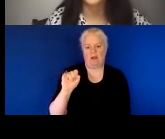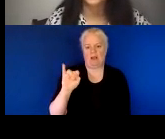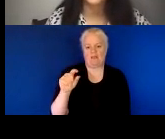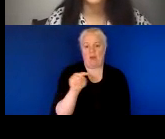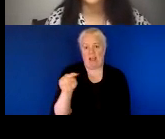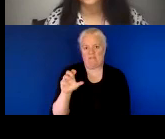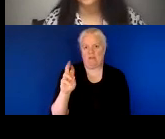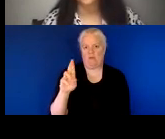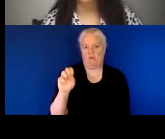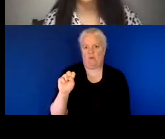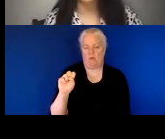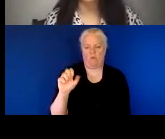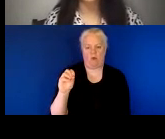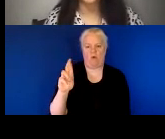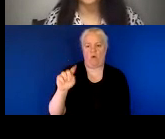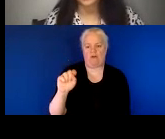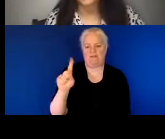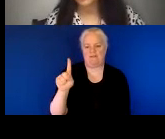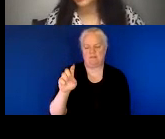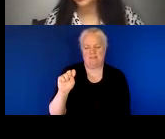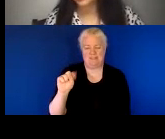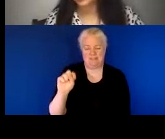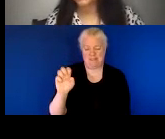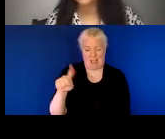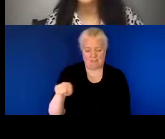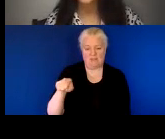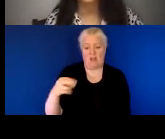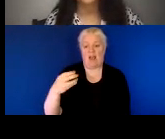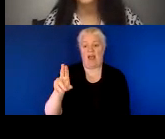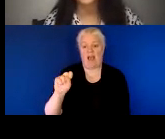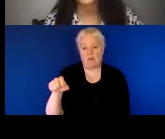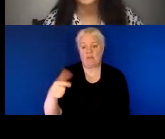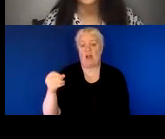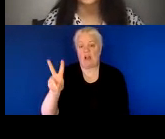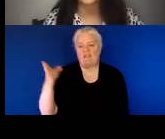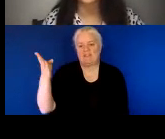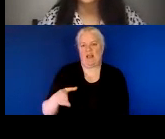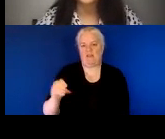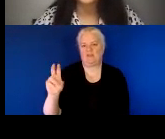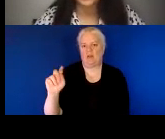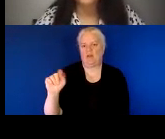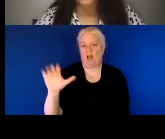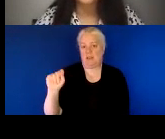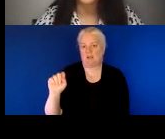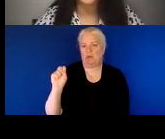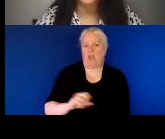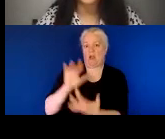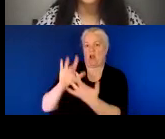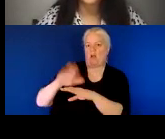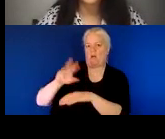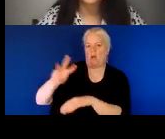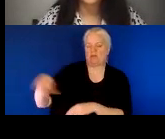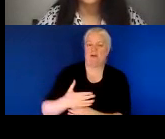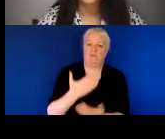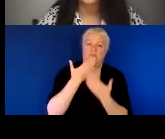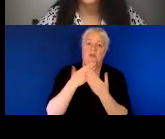问做出回应，但是我们是非常重视你对我们这个区域里面提问的